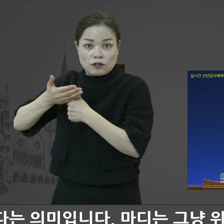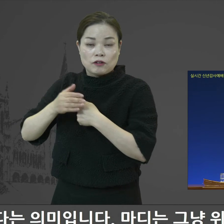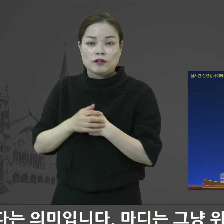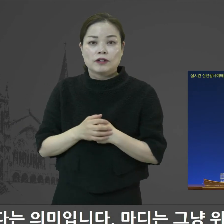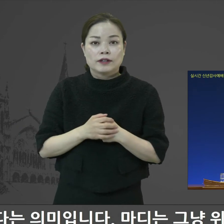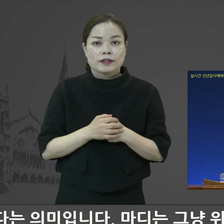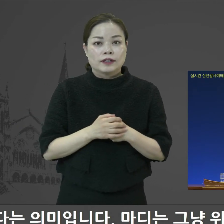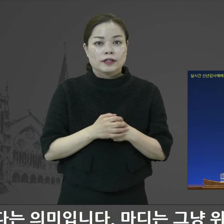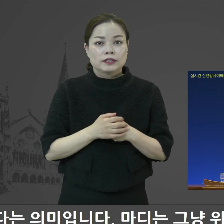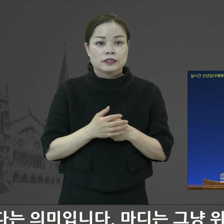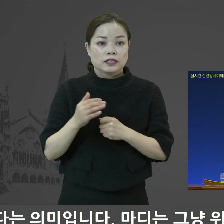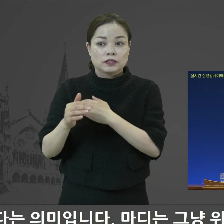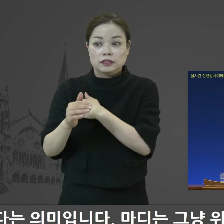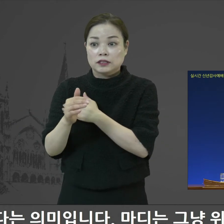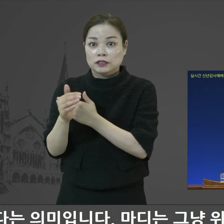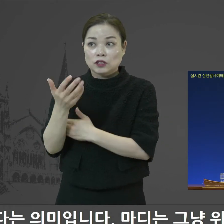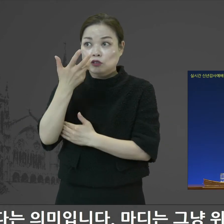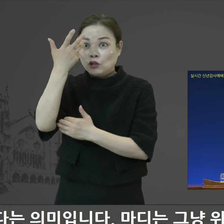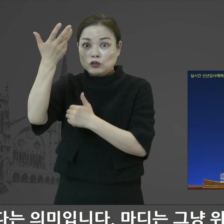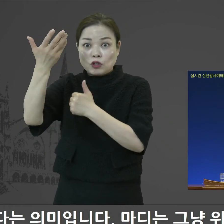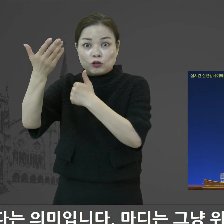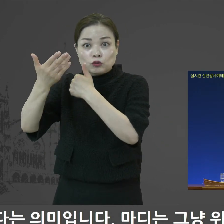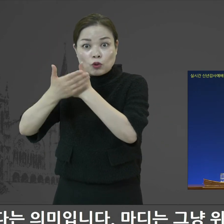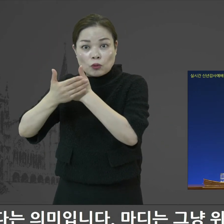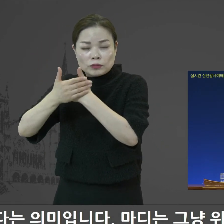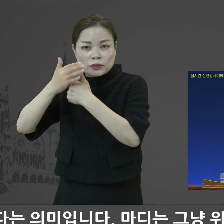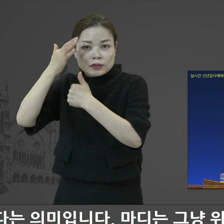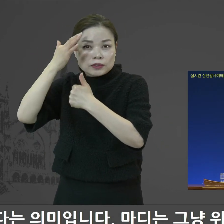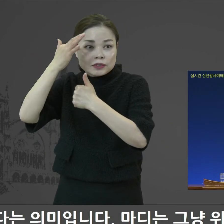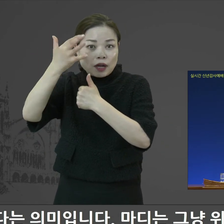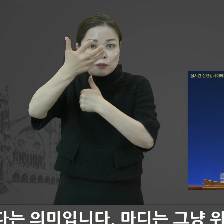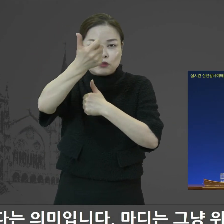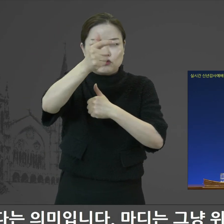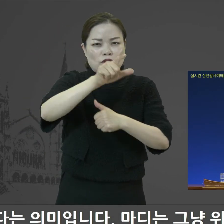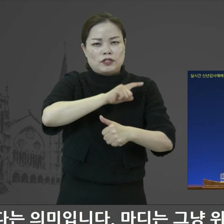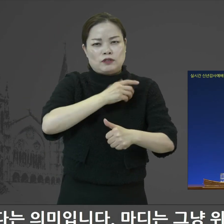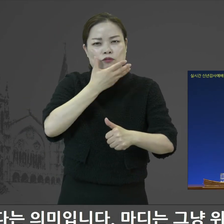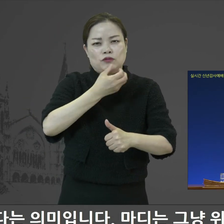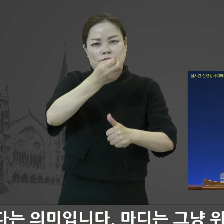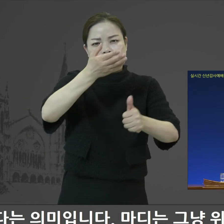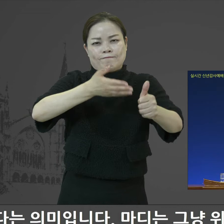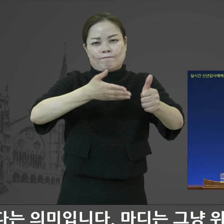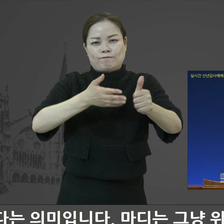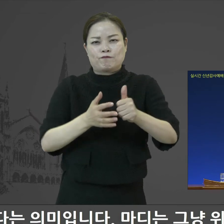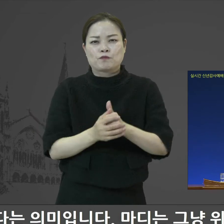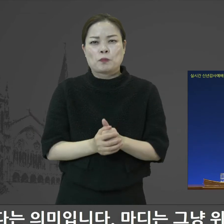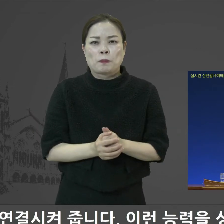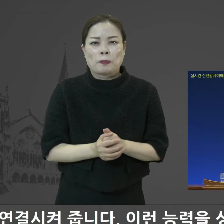여러분, 이런 능력을 성령의 도우심 가운데 사모하시기를 주의 이름으로 축원합니다.